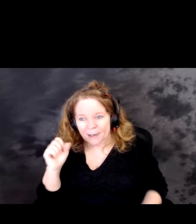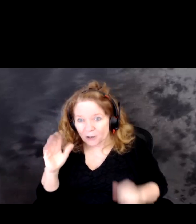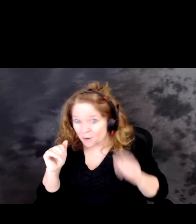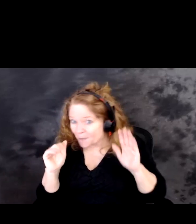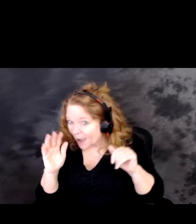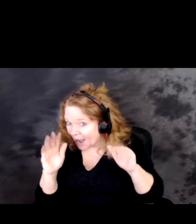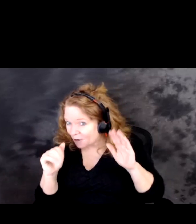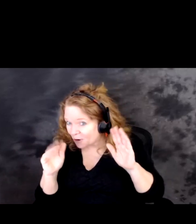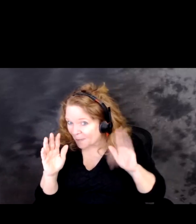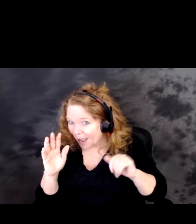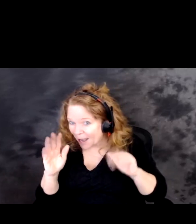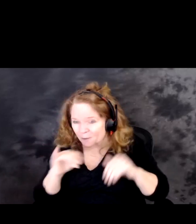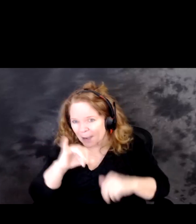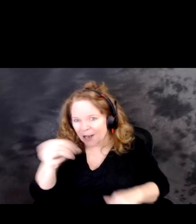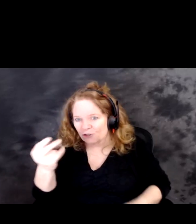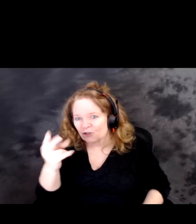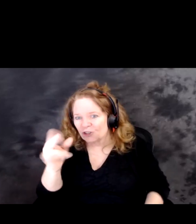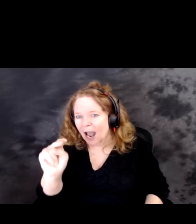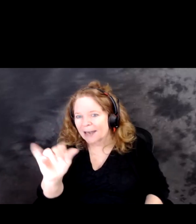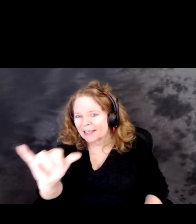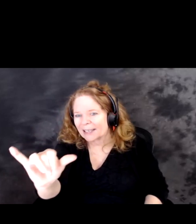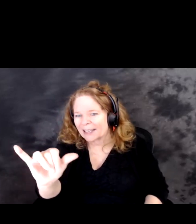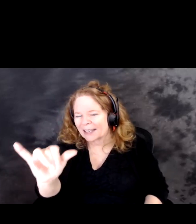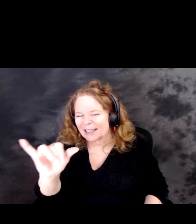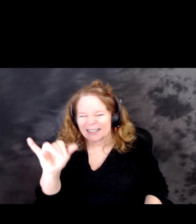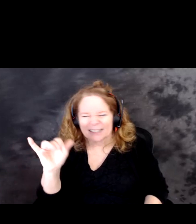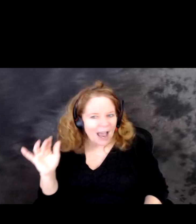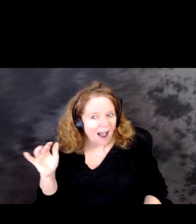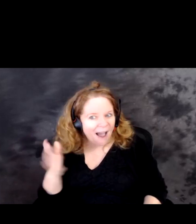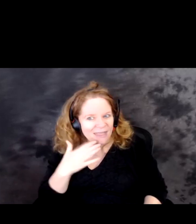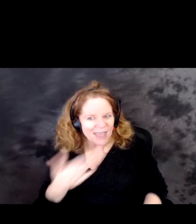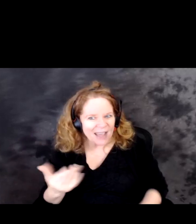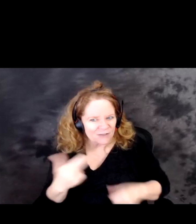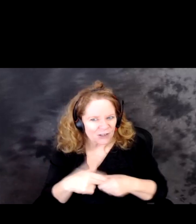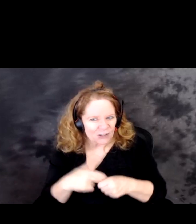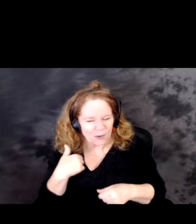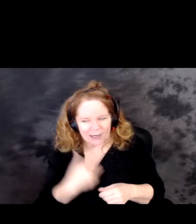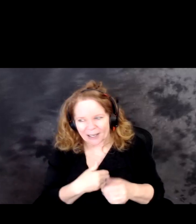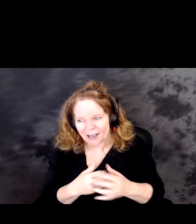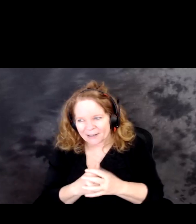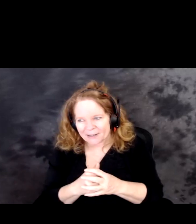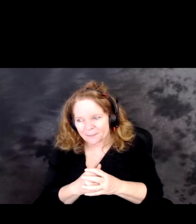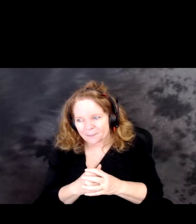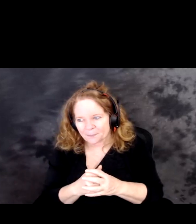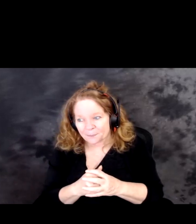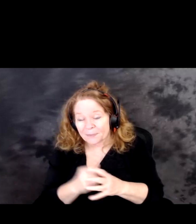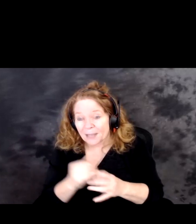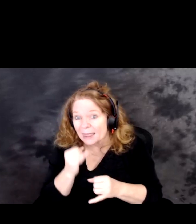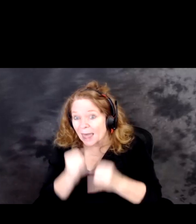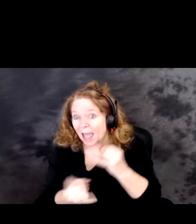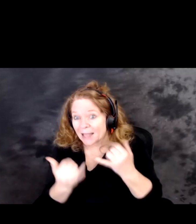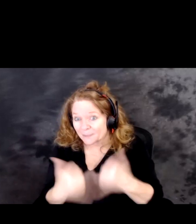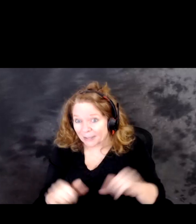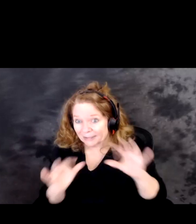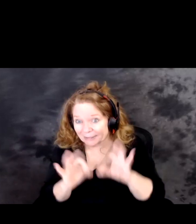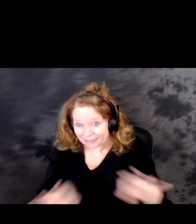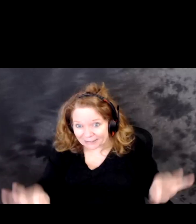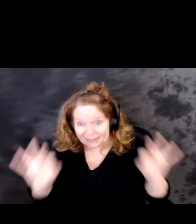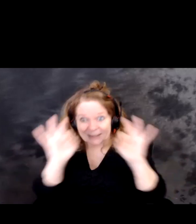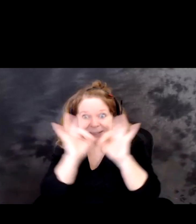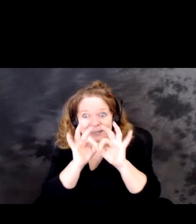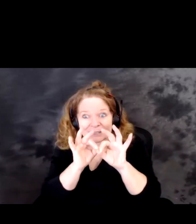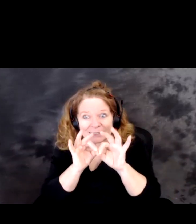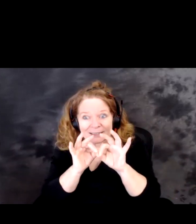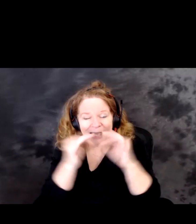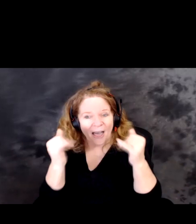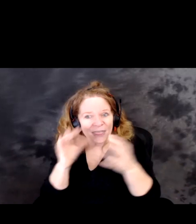Johnny. Adiós, adiós, Johnny. Gracias por estar aquí. Y último, pero